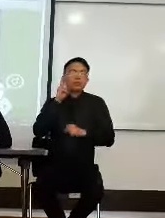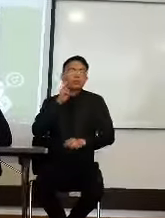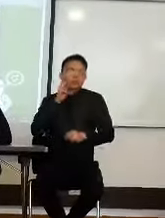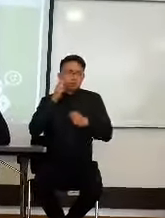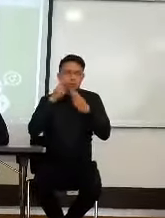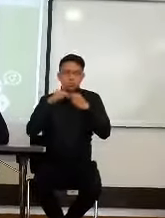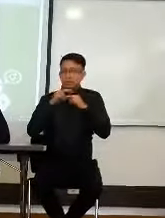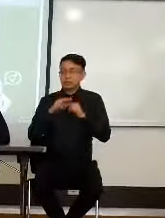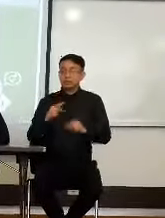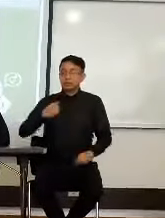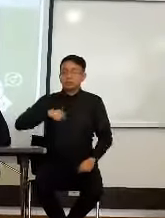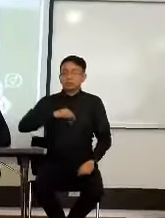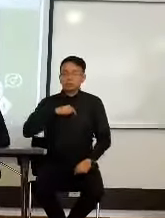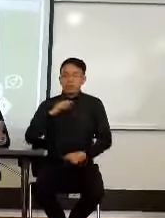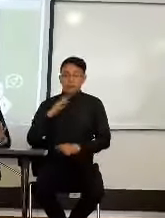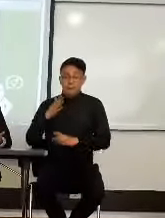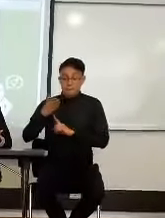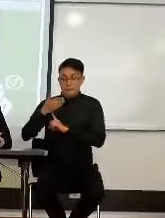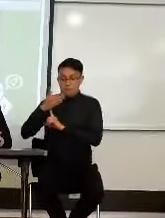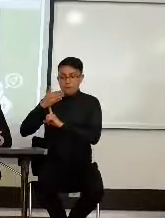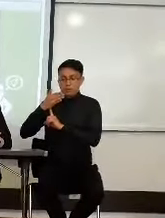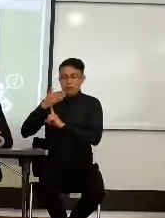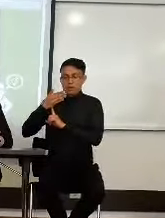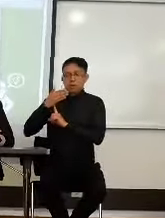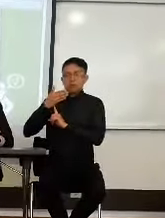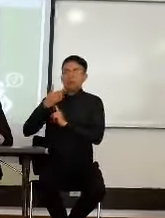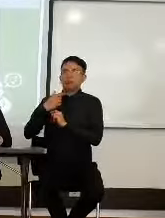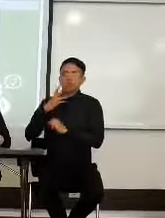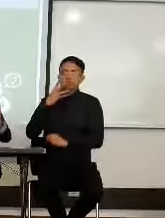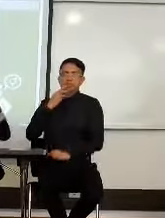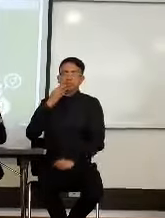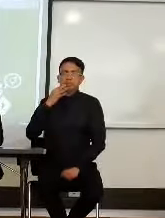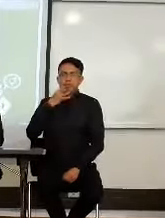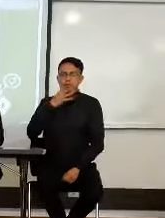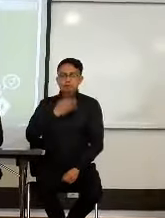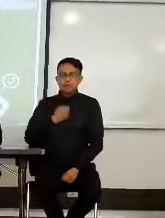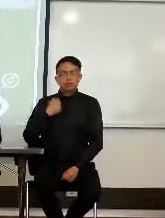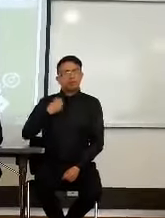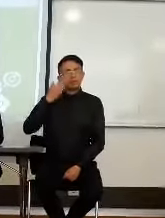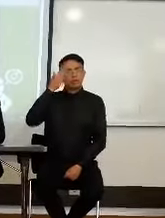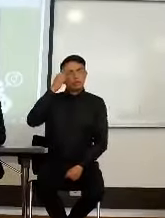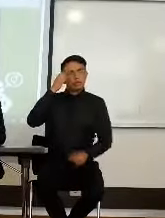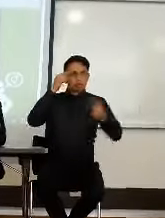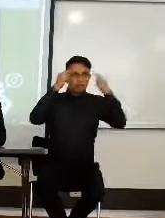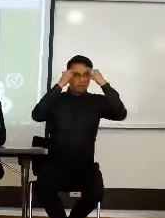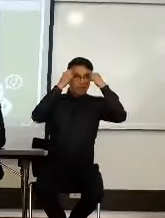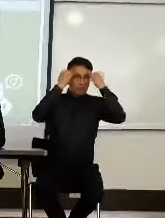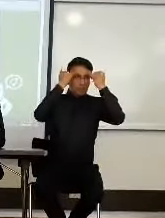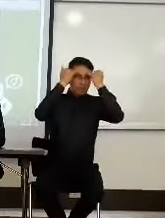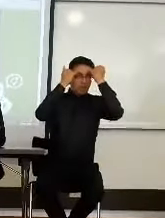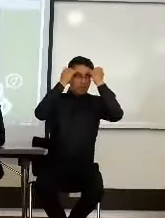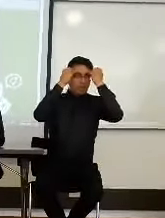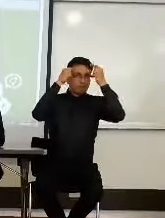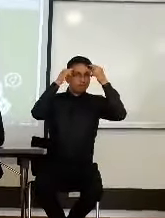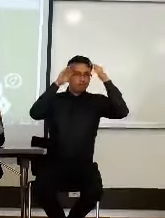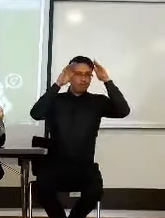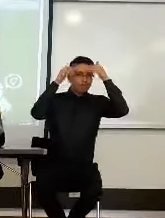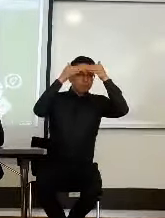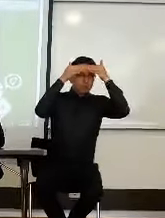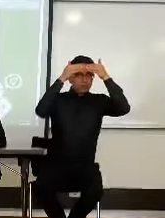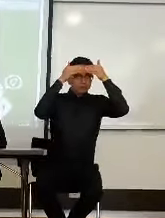ProFamilia esta ha sido una gran experiencia. Natalia lo compartía, los profesionales tenemos en nuestra cabeza también muchos imaginarios y esa